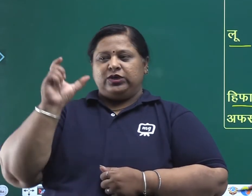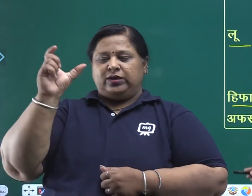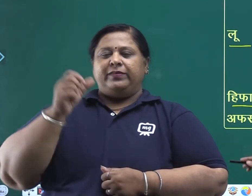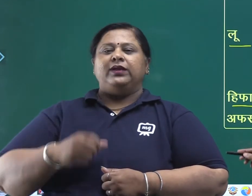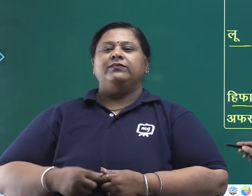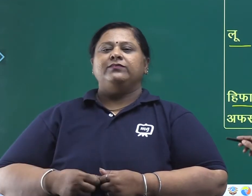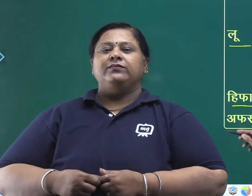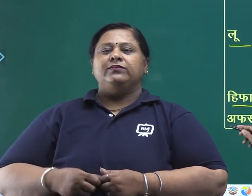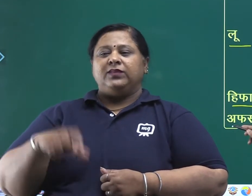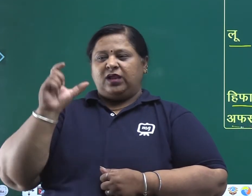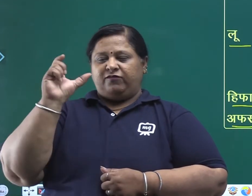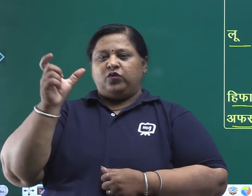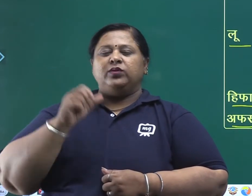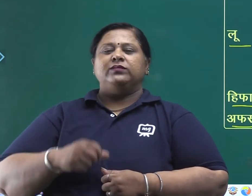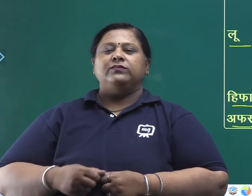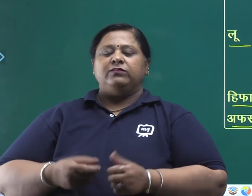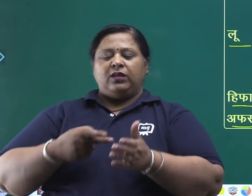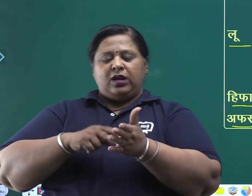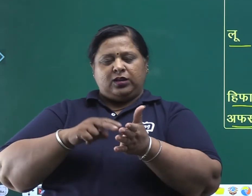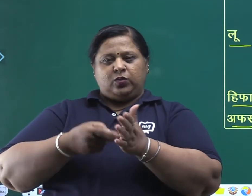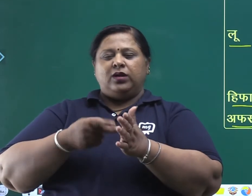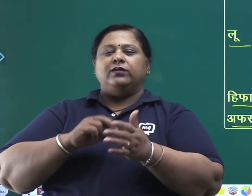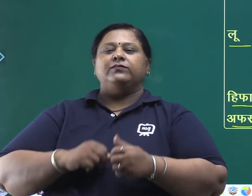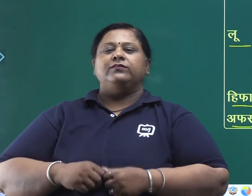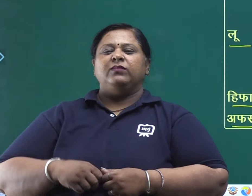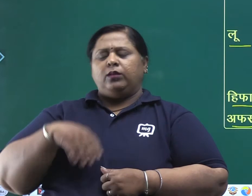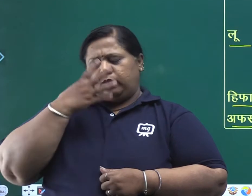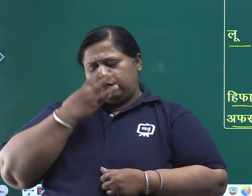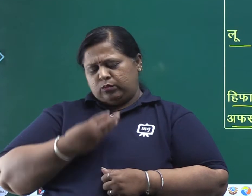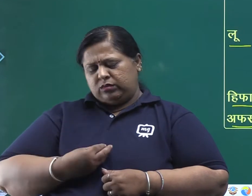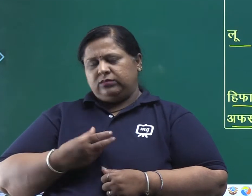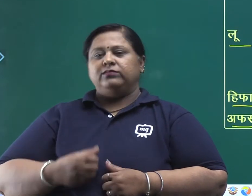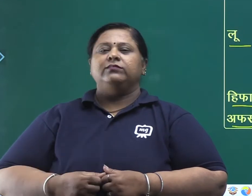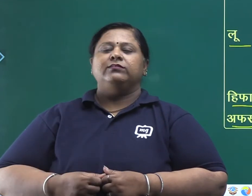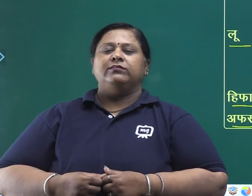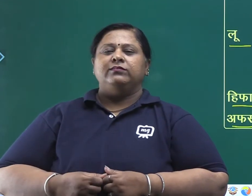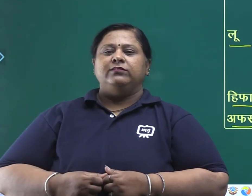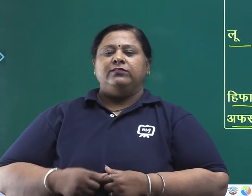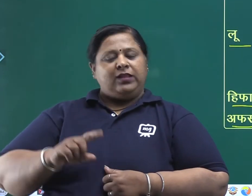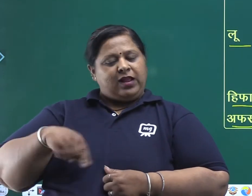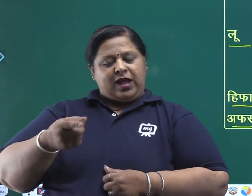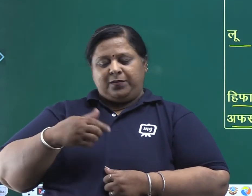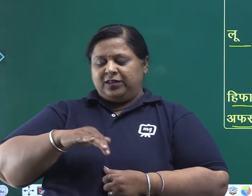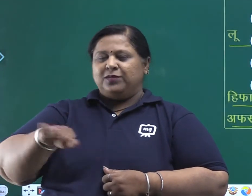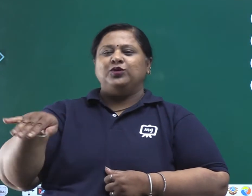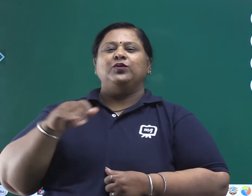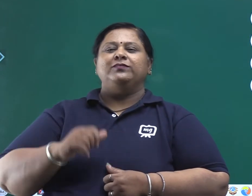है अफसोस, अर्थ होगा दुख। आगे बढ़ते हैं